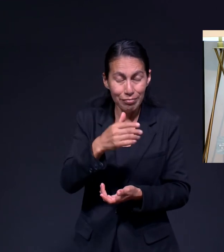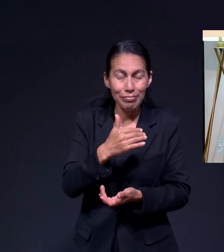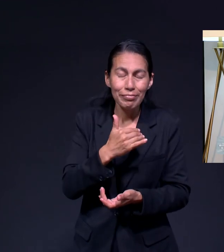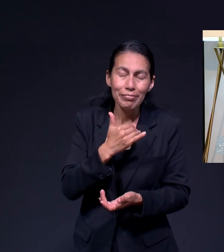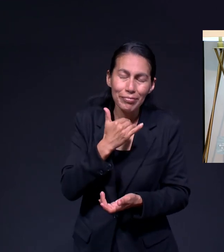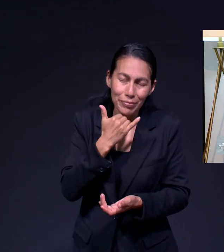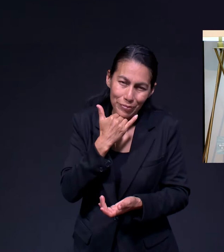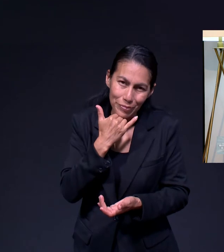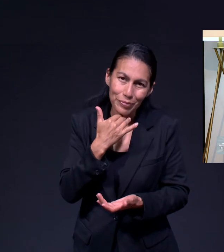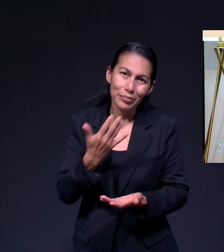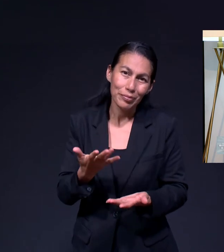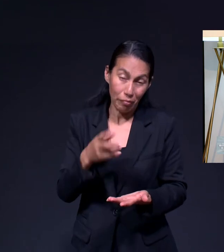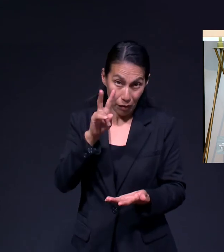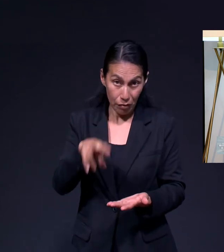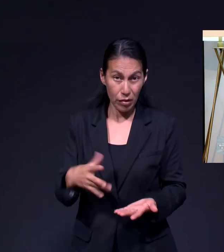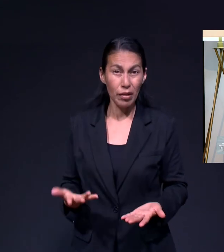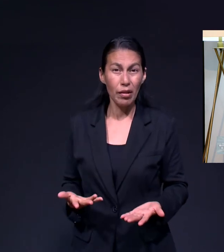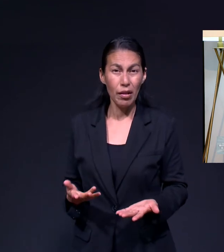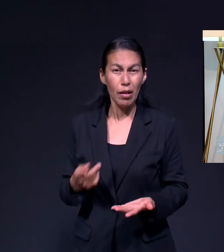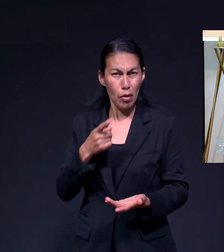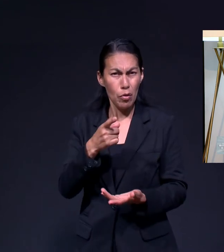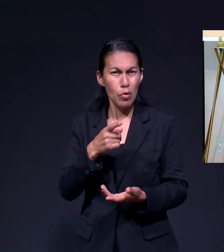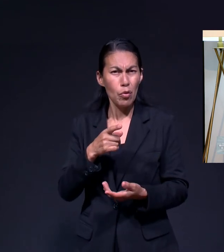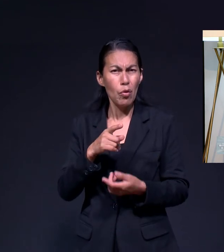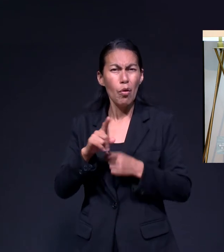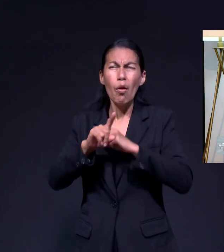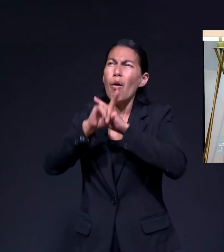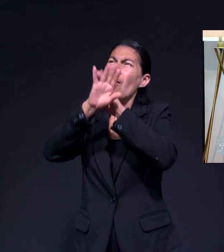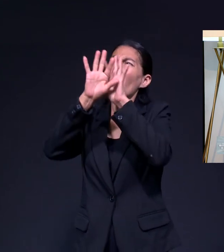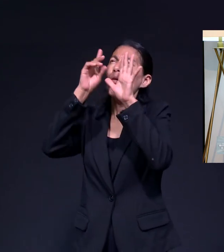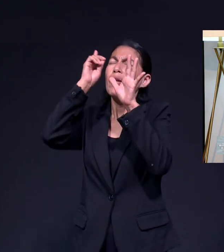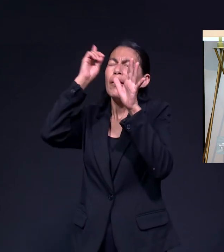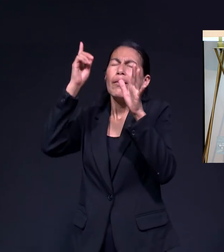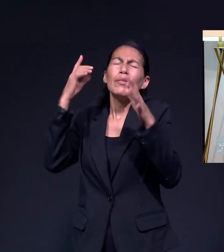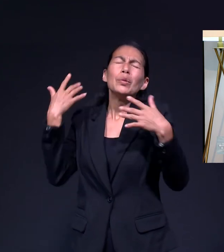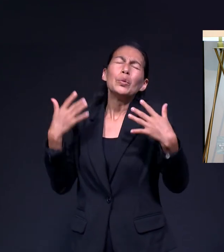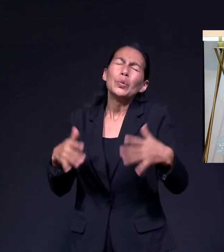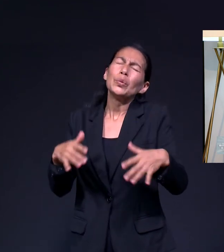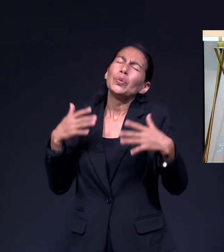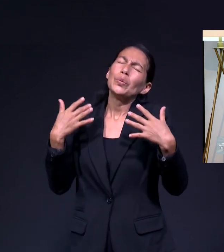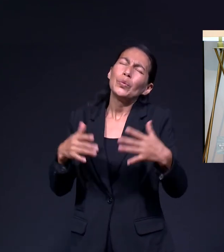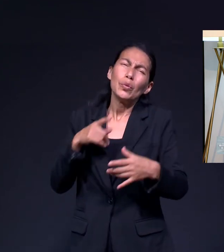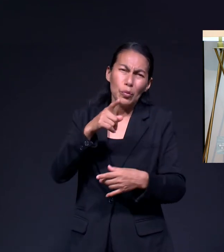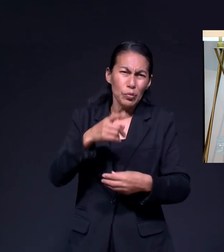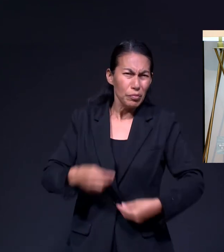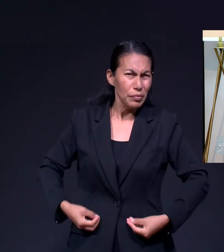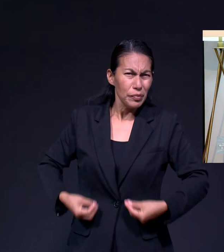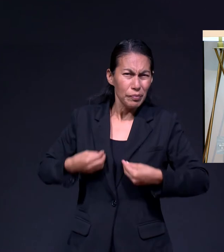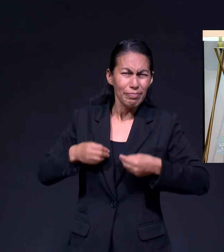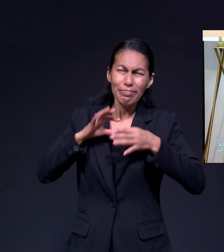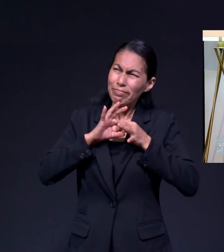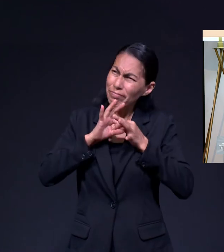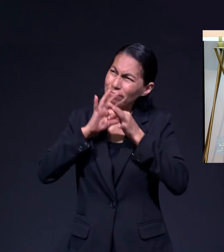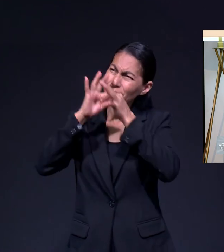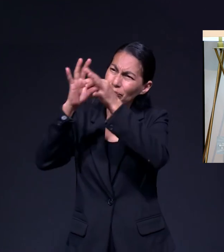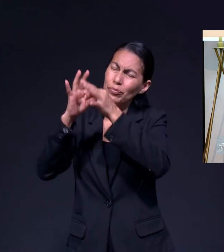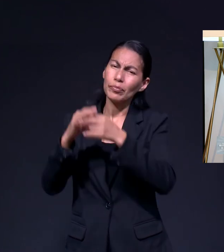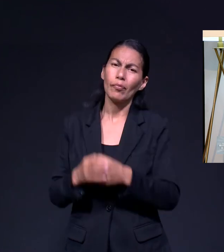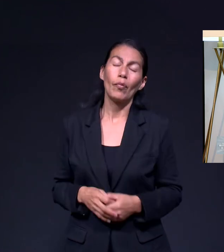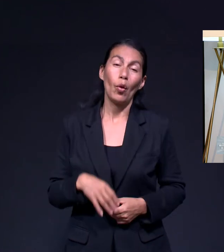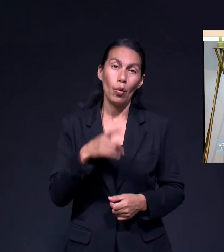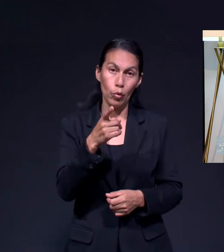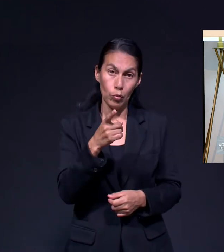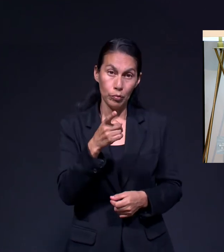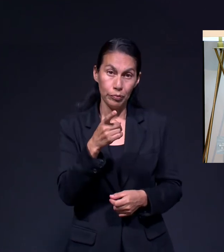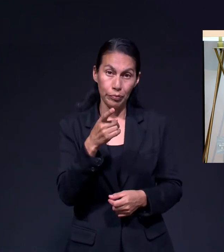nuevamente esa comunicación maravillosa con dios y verás la gloria de dios como en este caso te invitamos a